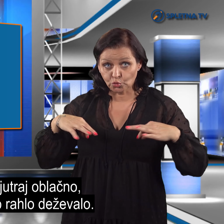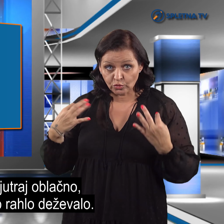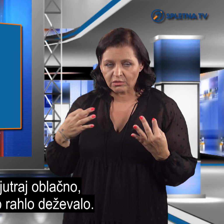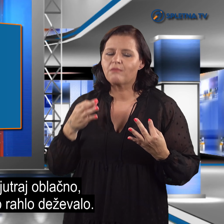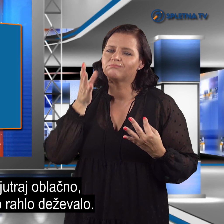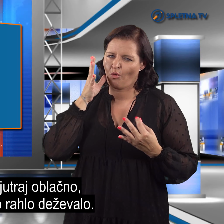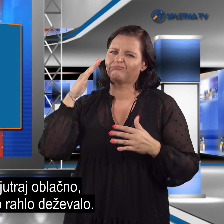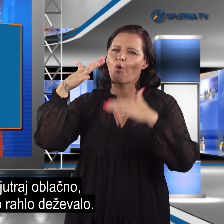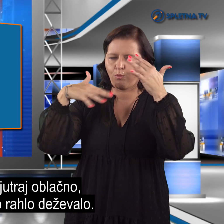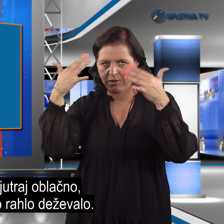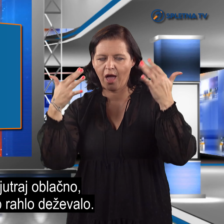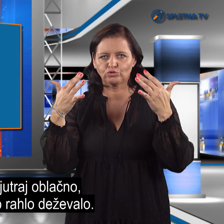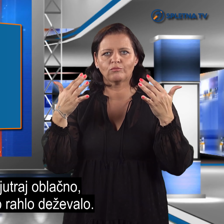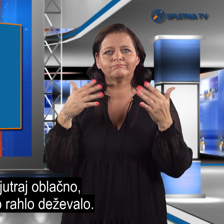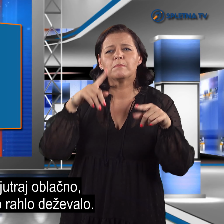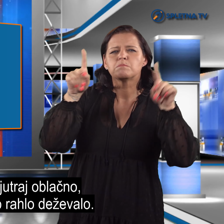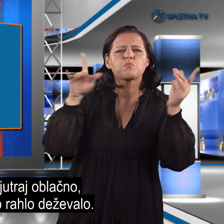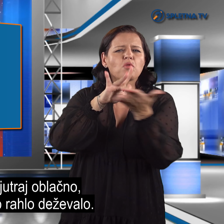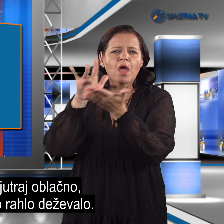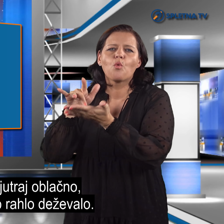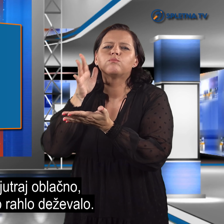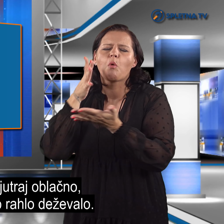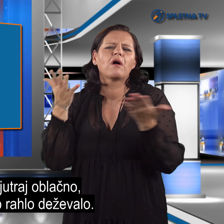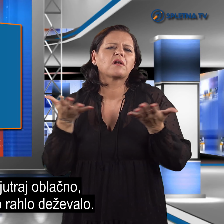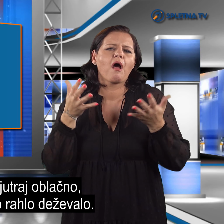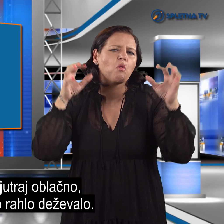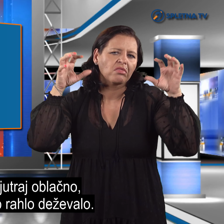Jutri bo zjutraj oblačno, ponekod bo rahlo deževalo.